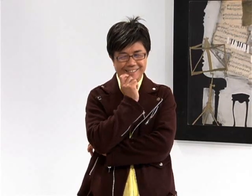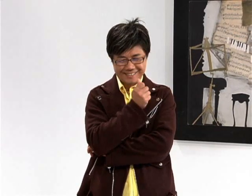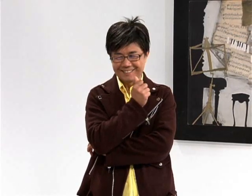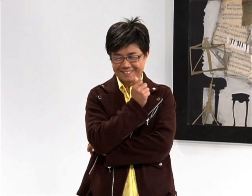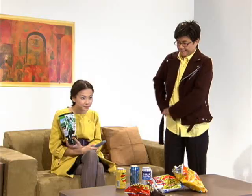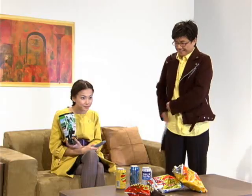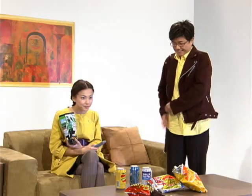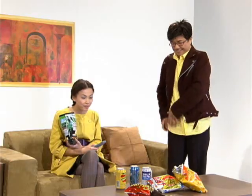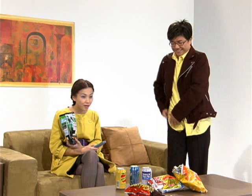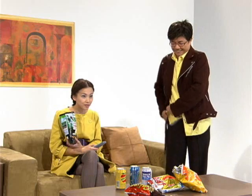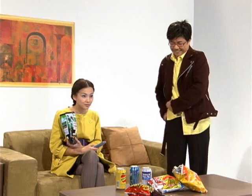有了。